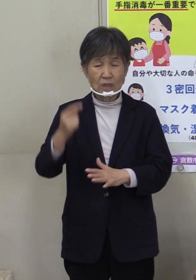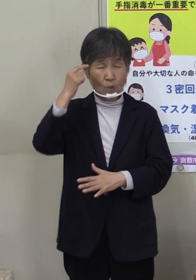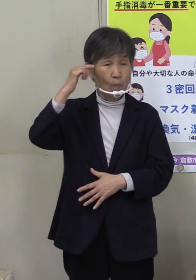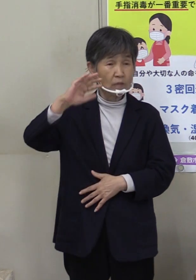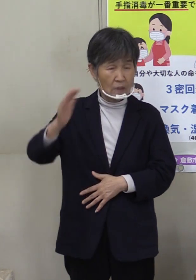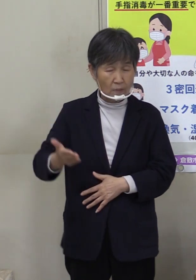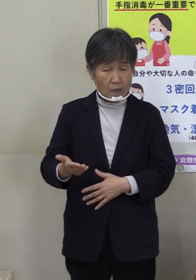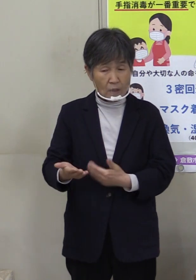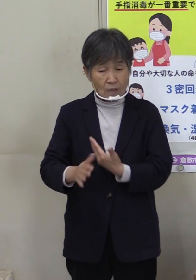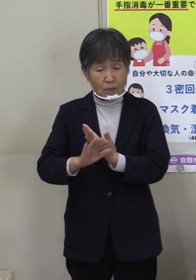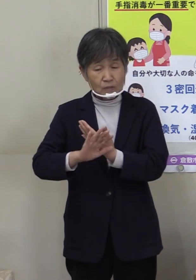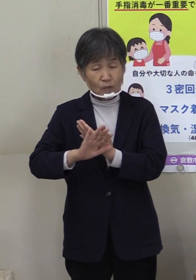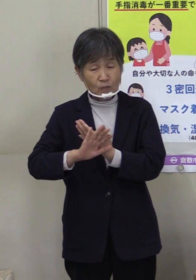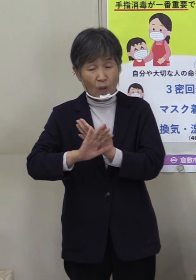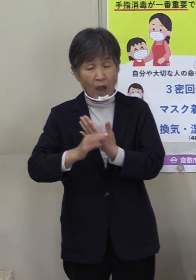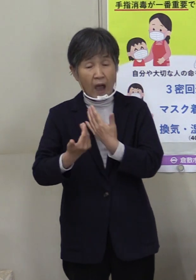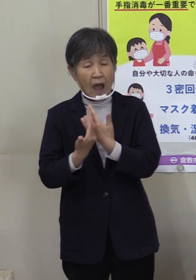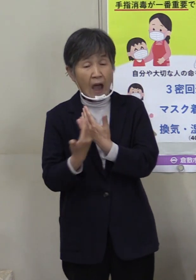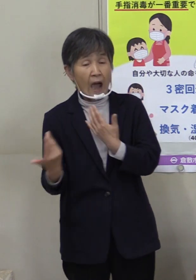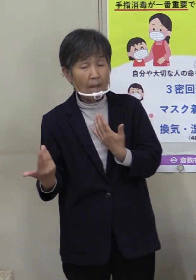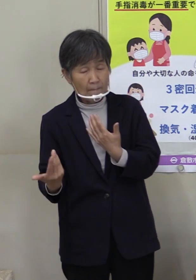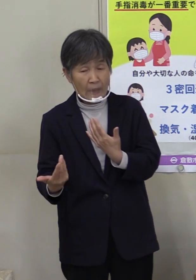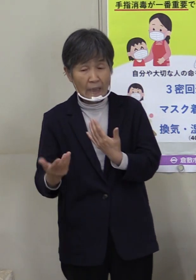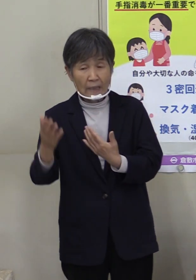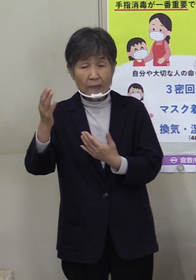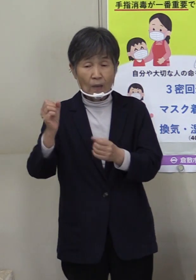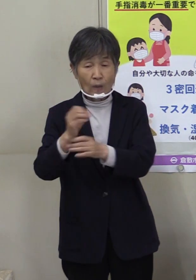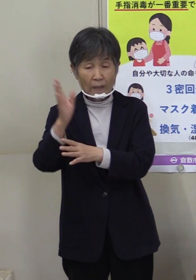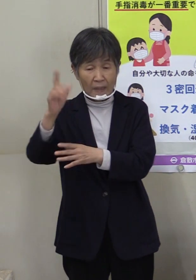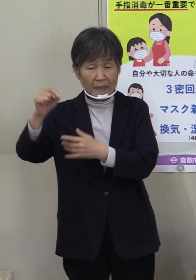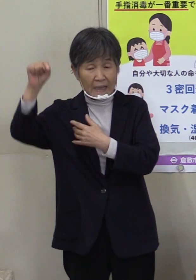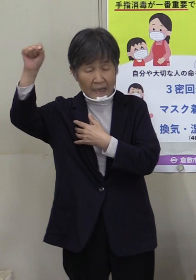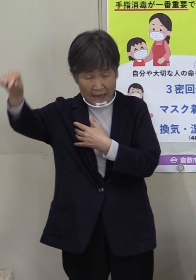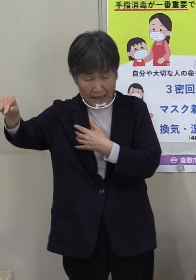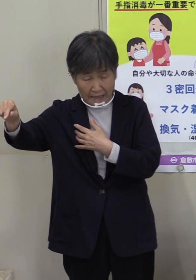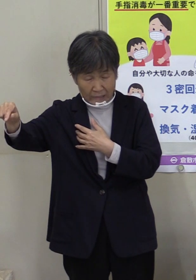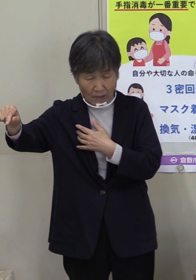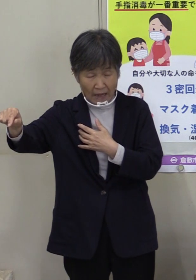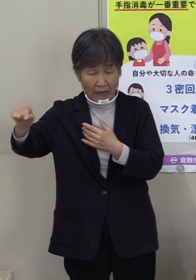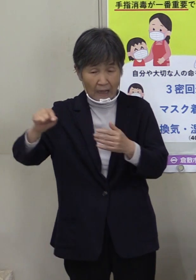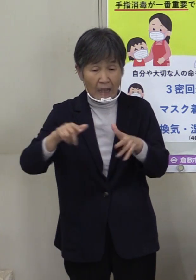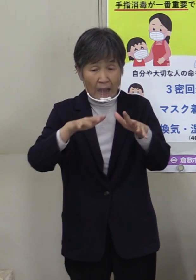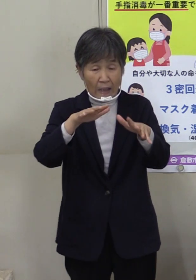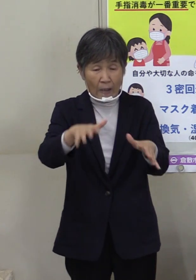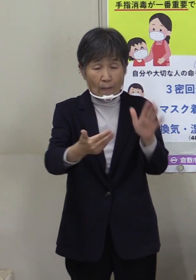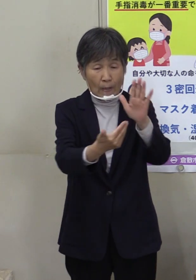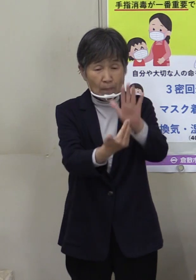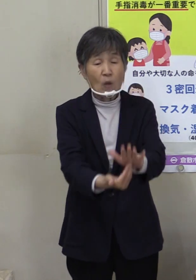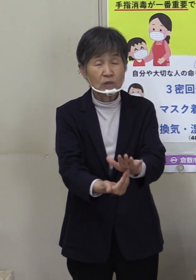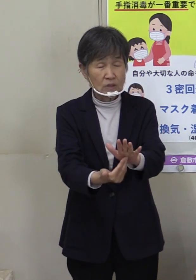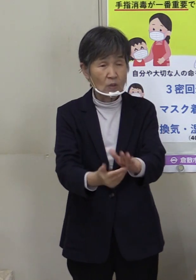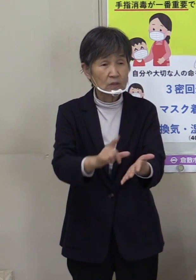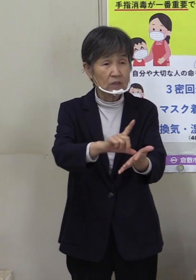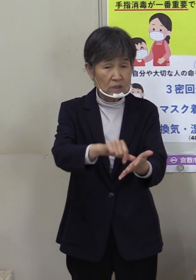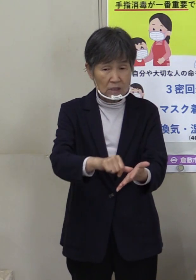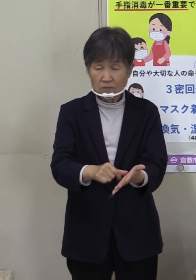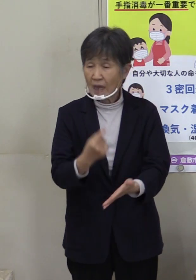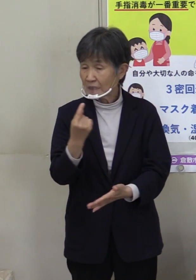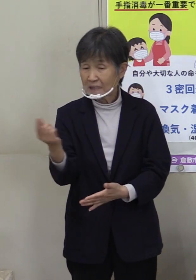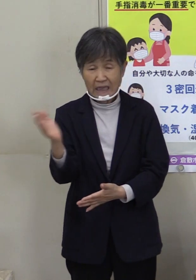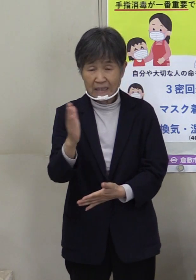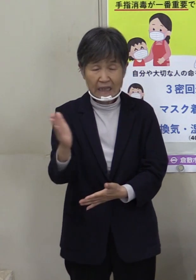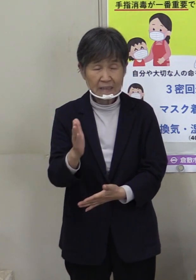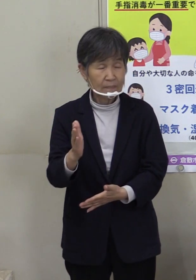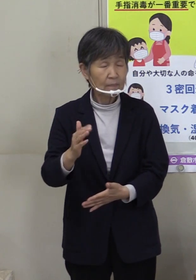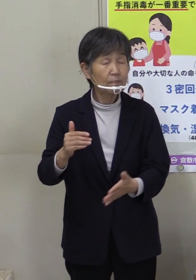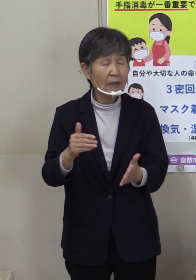ういった一方でその県外とか、まん延防止の重点地域だとか、当然緊急事態宣言のところには行かないまでも、